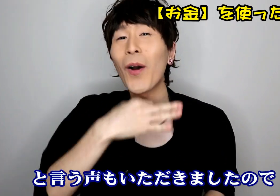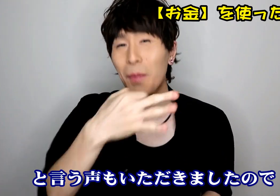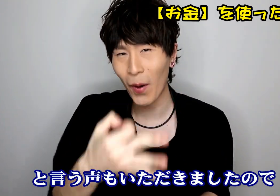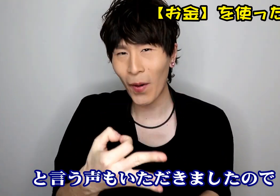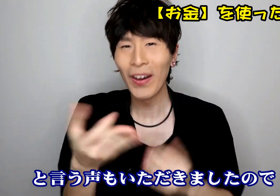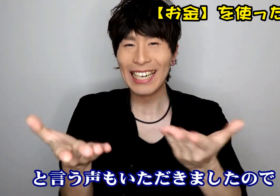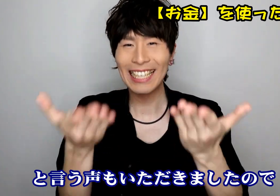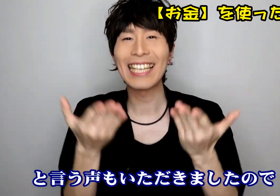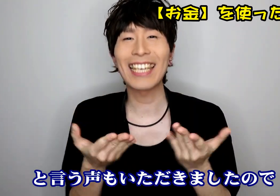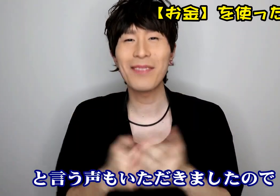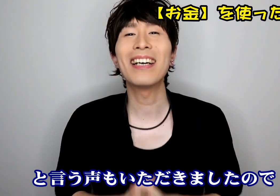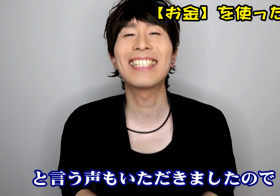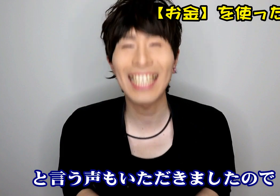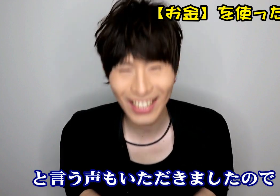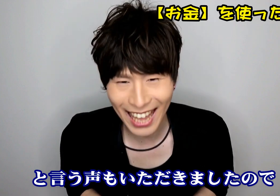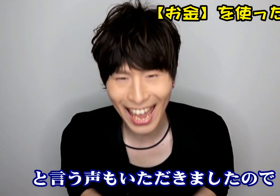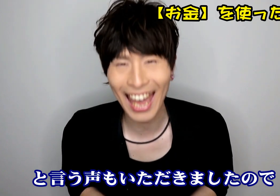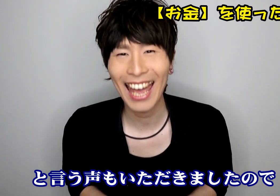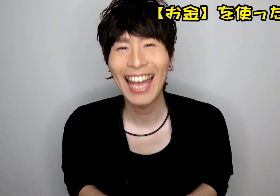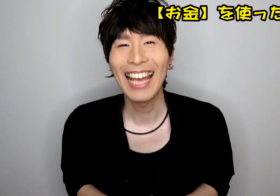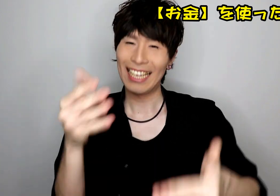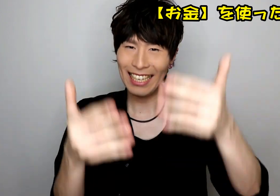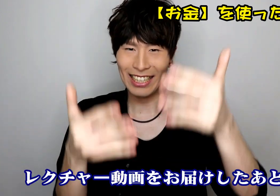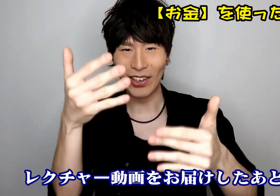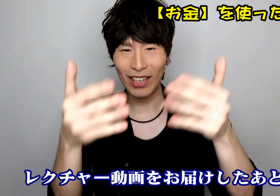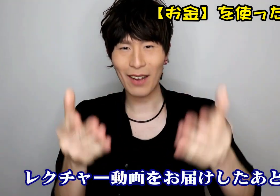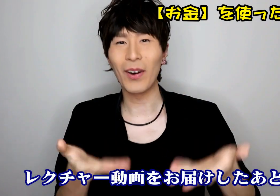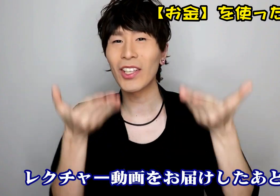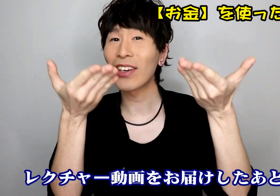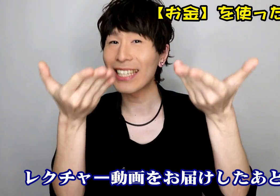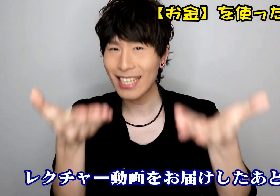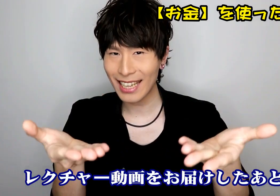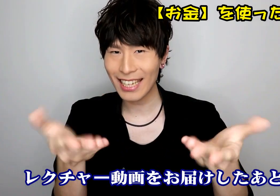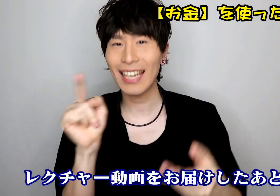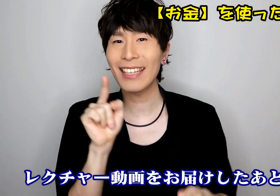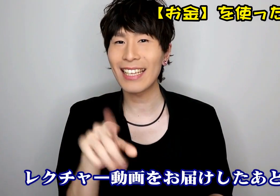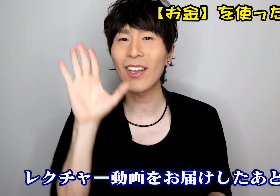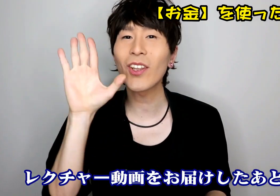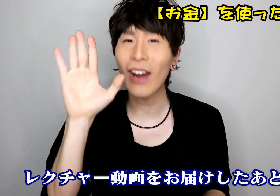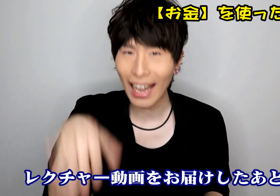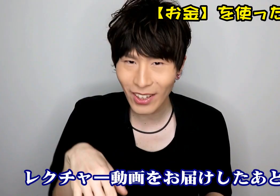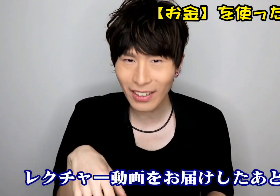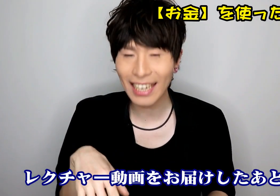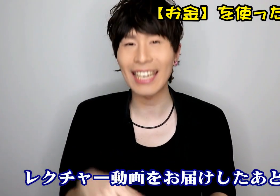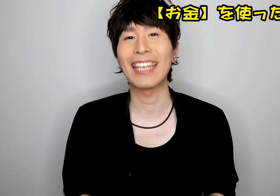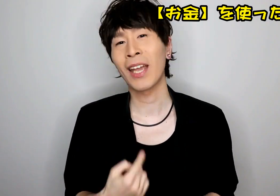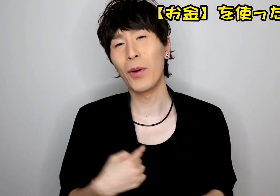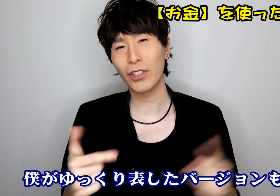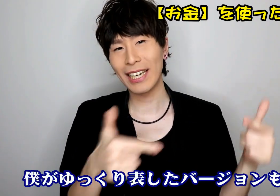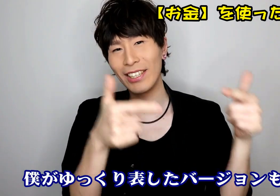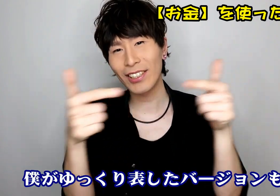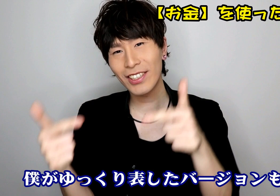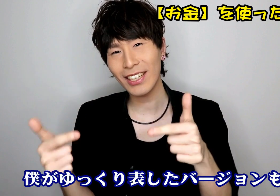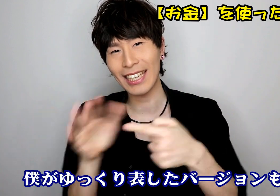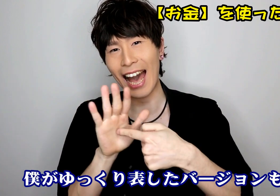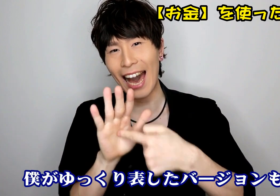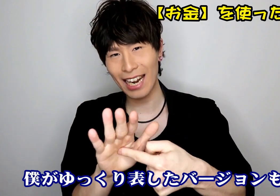もいただきましたので、動画をお届けさせていただいて、その後に僕がゆっくり表